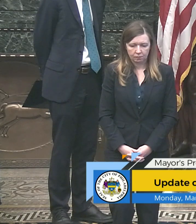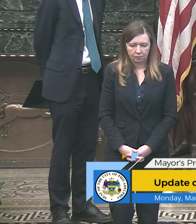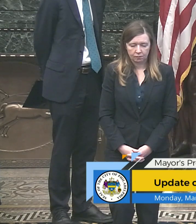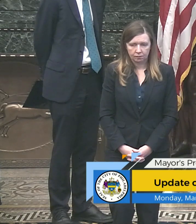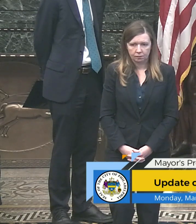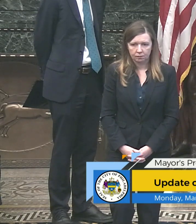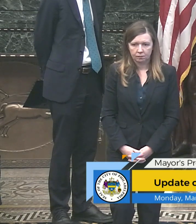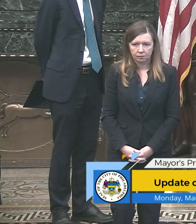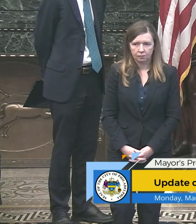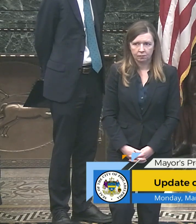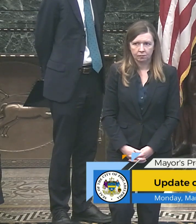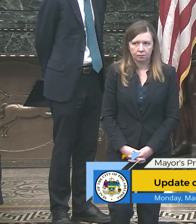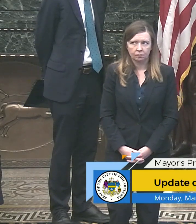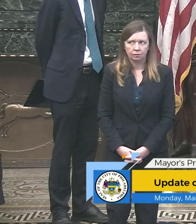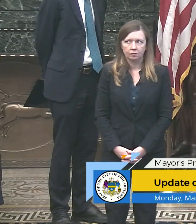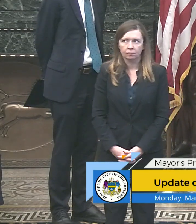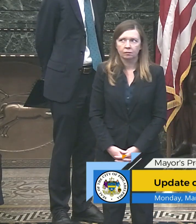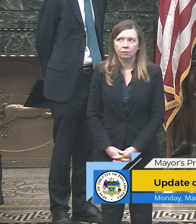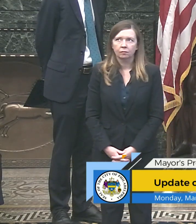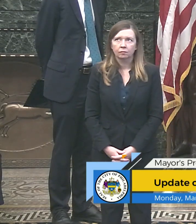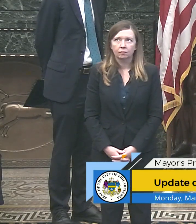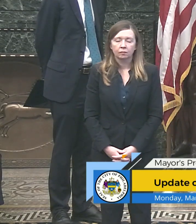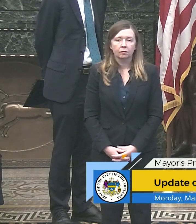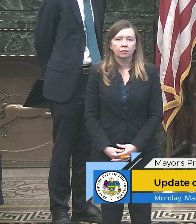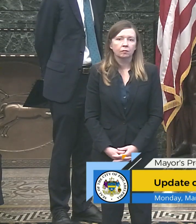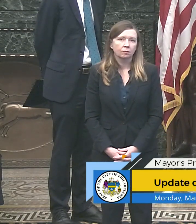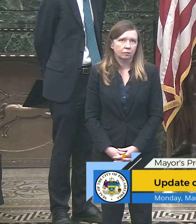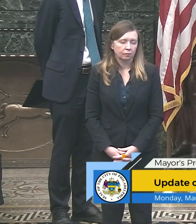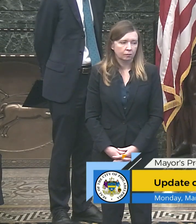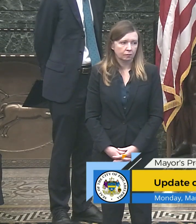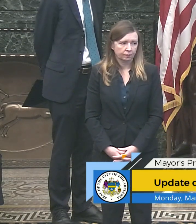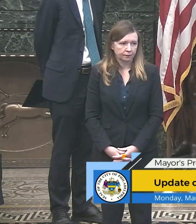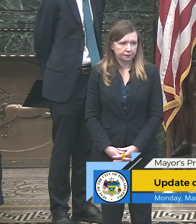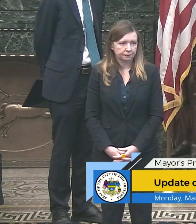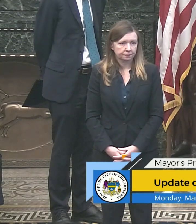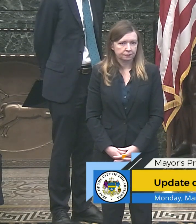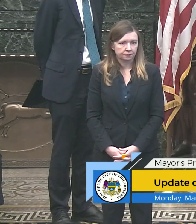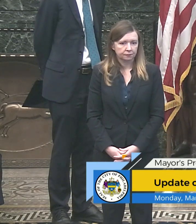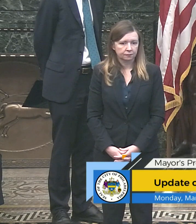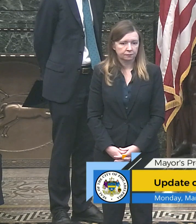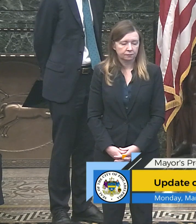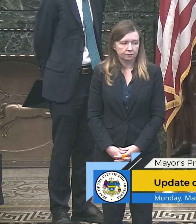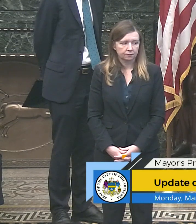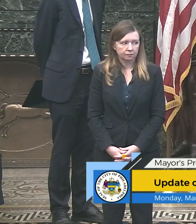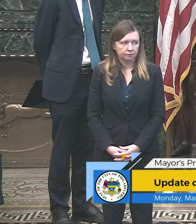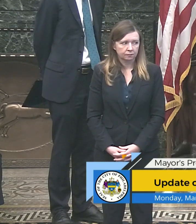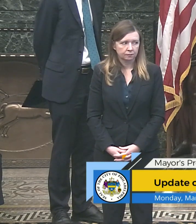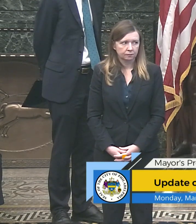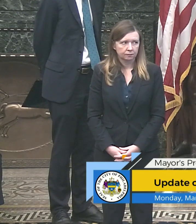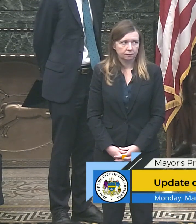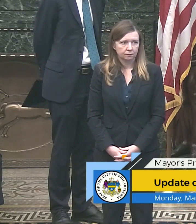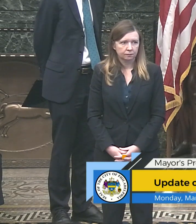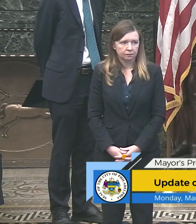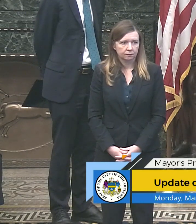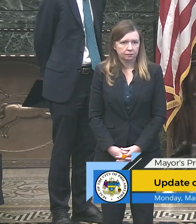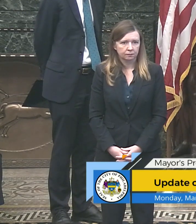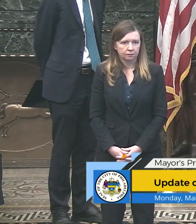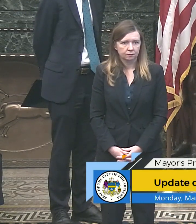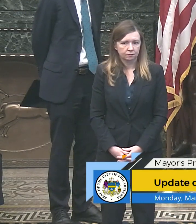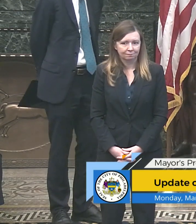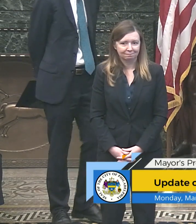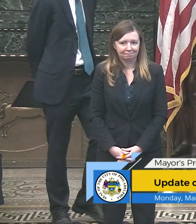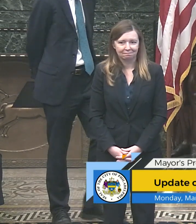quiera implementar, alguna ley, alguna sanción para impedir de que la gente se congregue mientras se dé esta crisis. ¿Es esa tu pregunta?